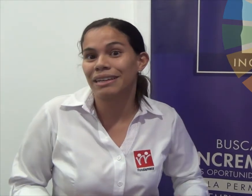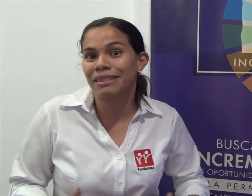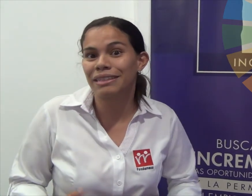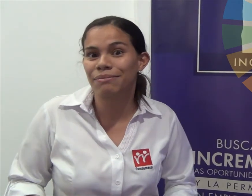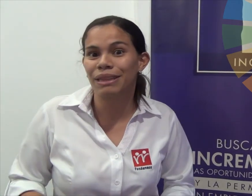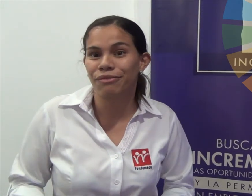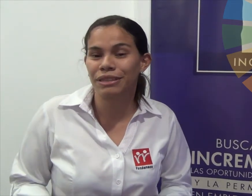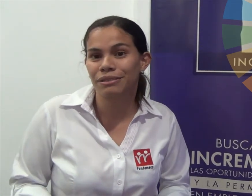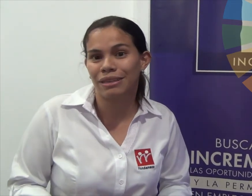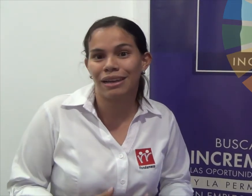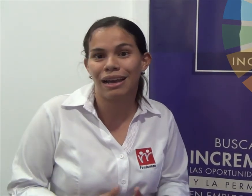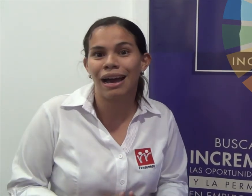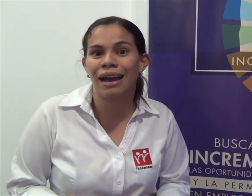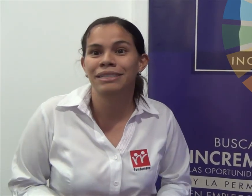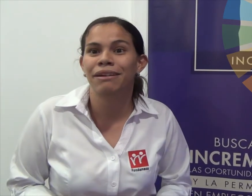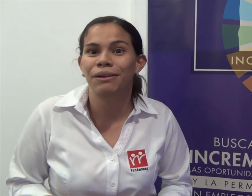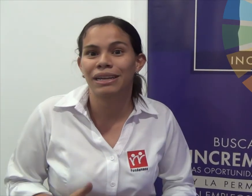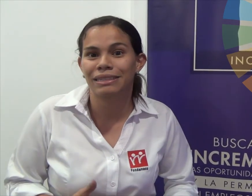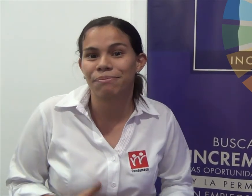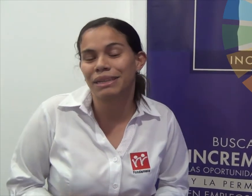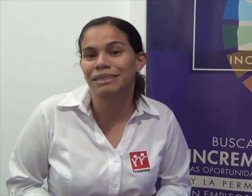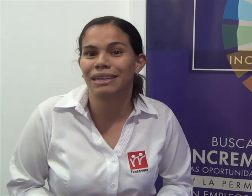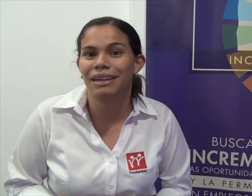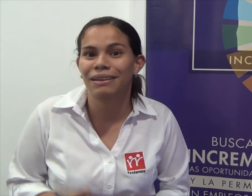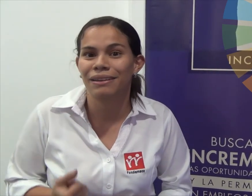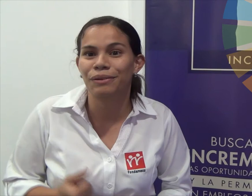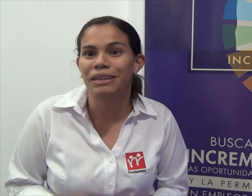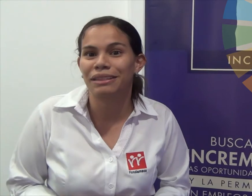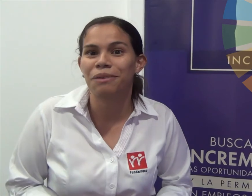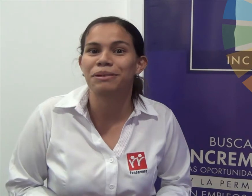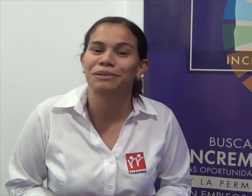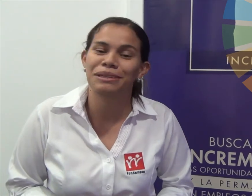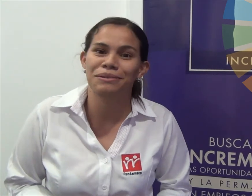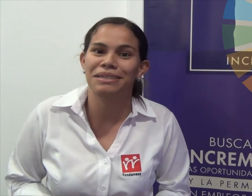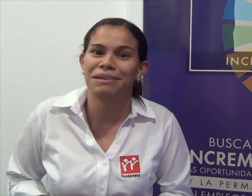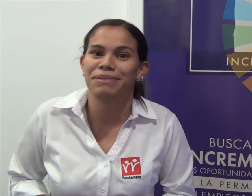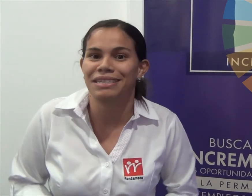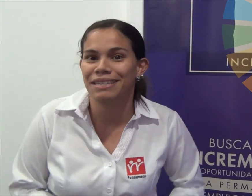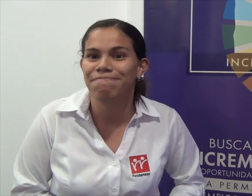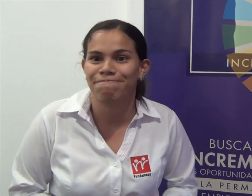grandes beneficios ha llevado a las empresas que han contratado personas con discapacidad.